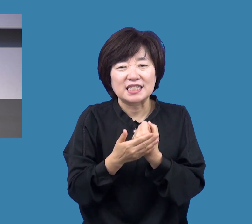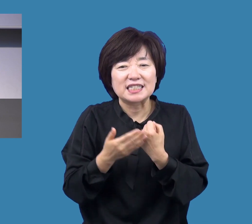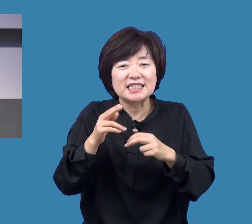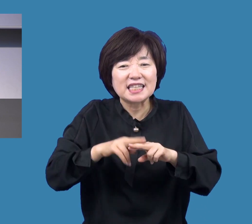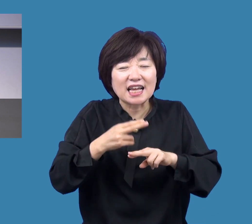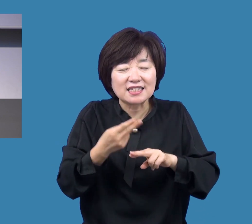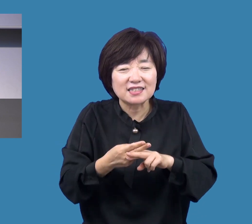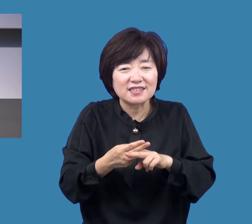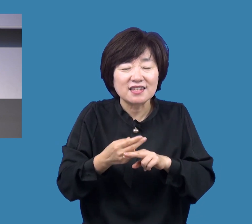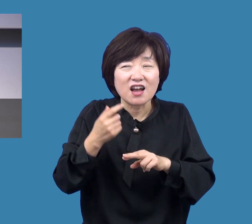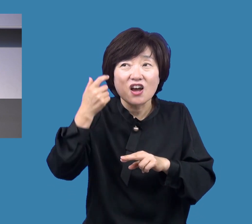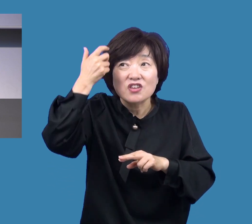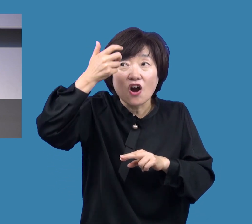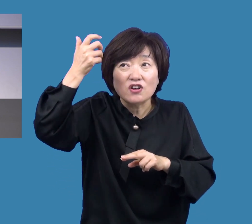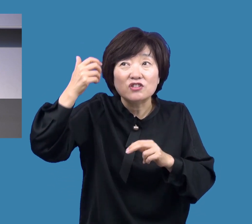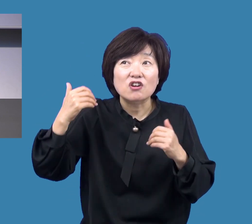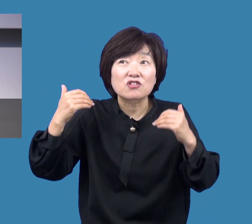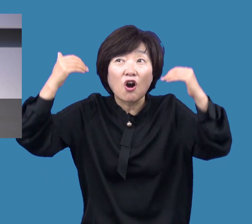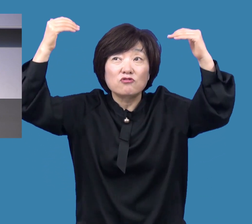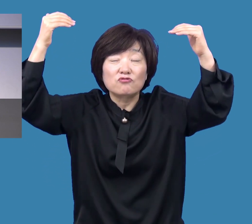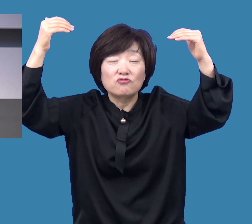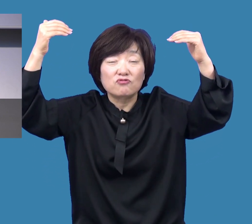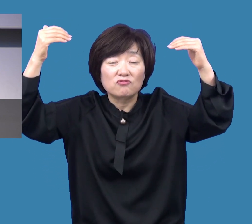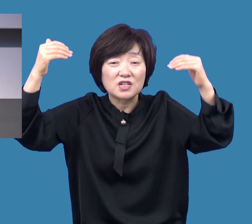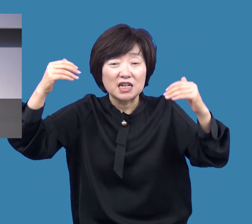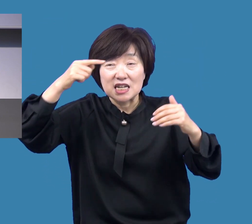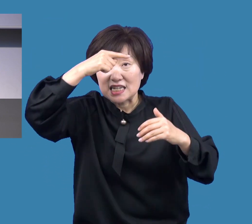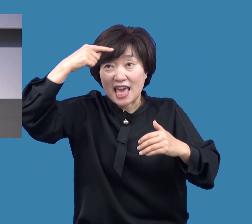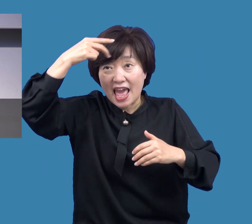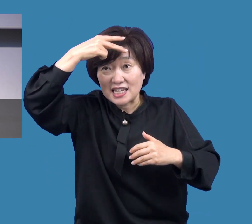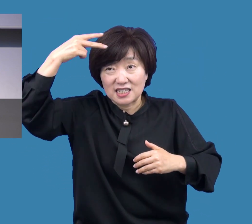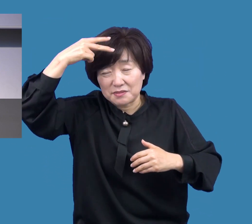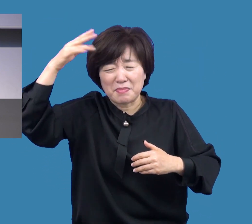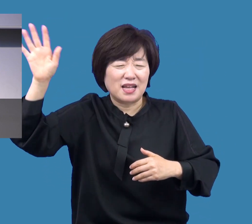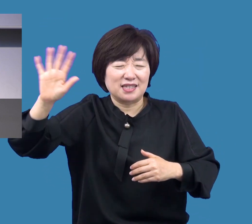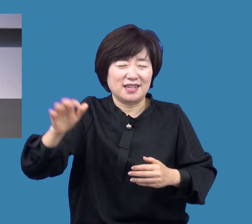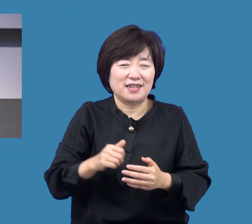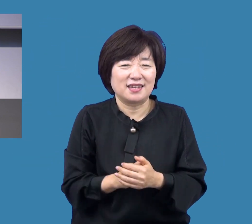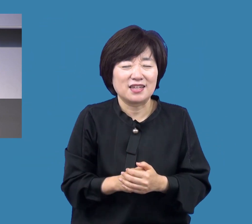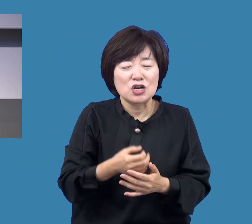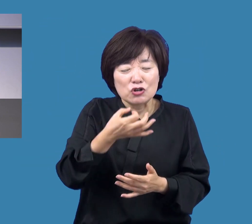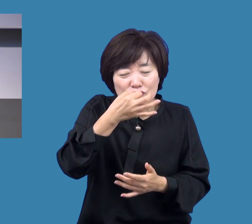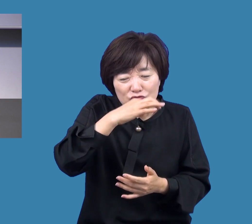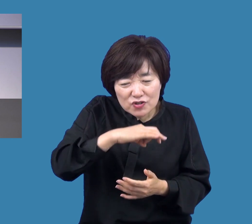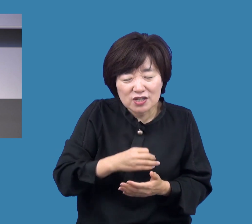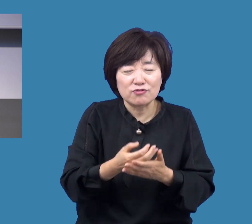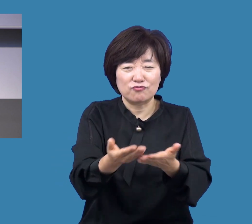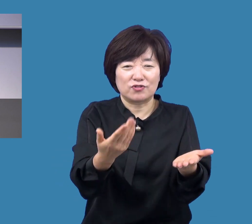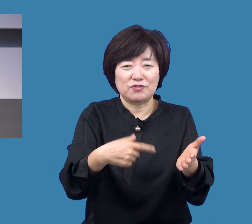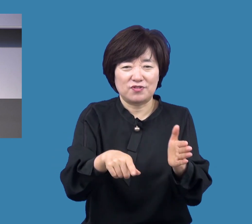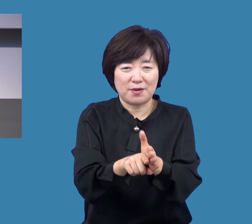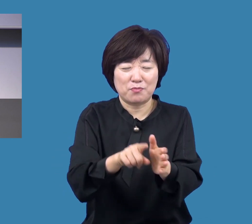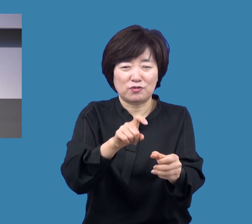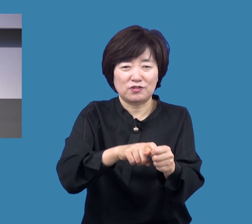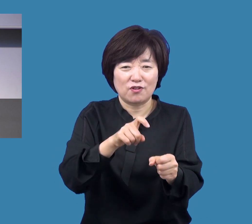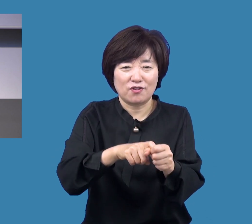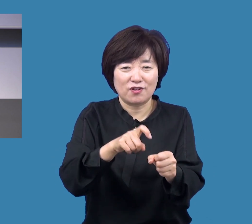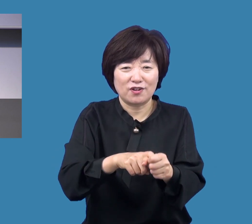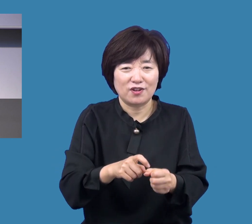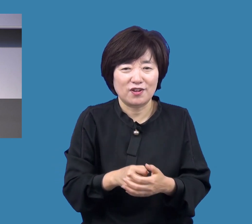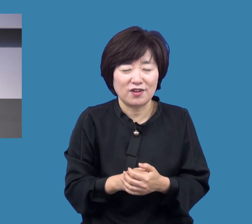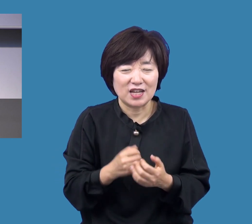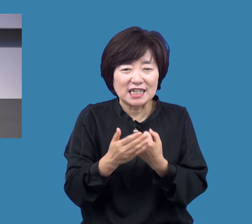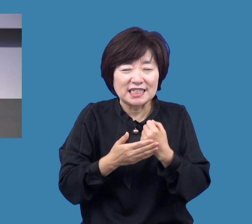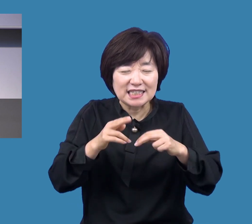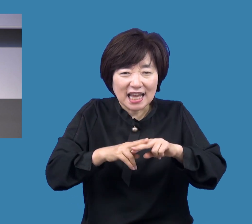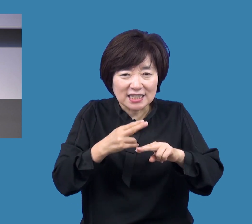여러분 영적 성숙이나 계급을 나타내는 것이 아닙니다. 은사는 그냥 유익함을 주기 위한 거예요. 유익함을 주기 위한 거예요.